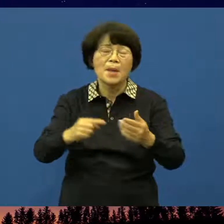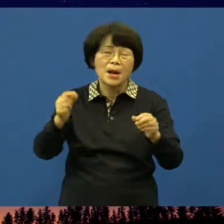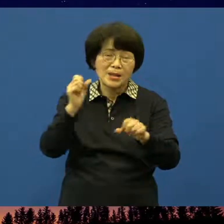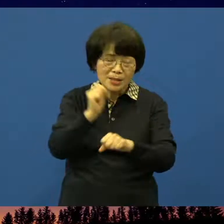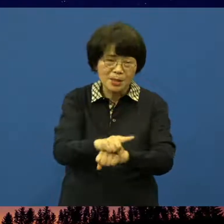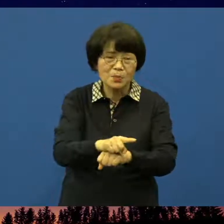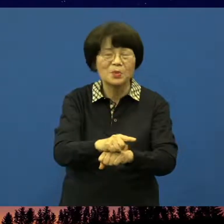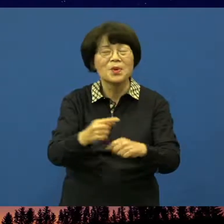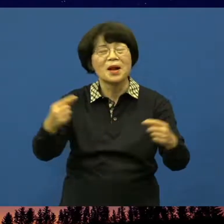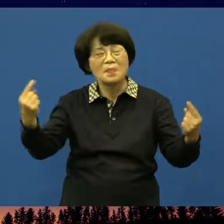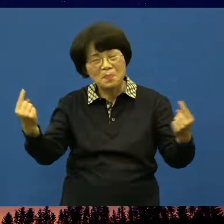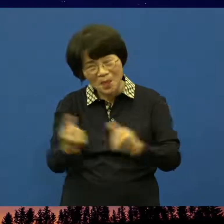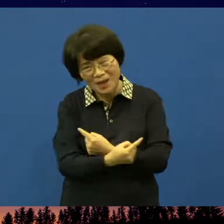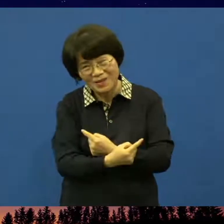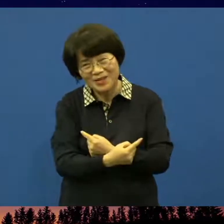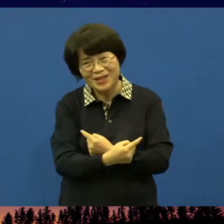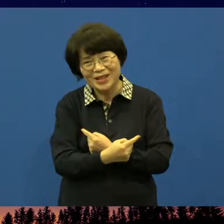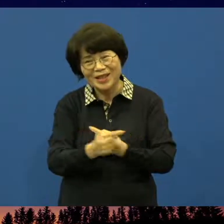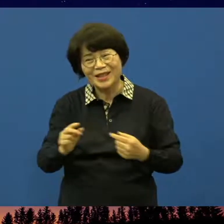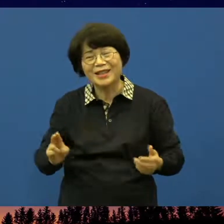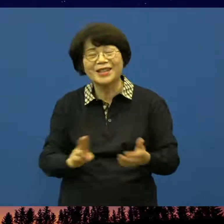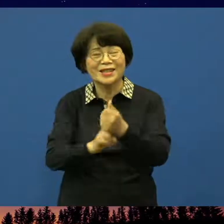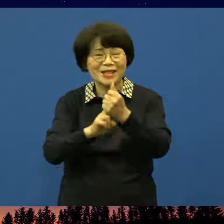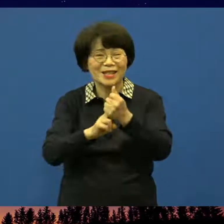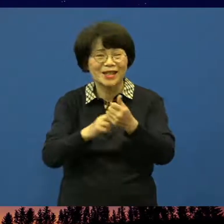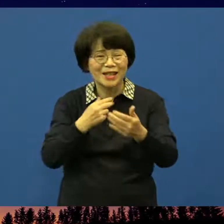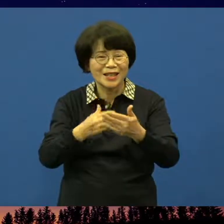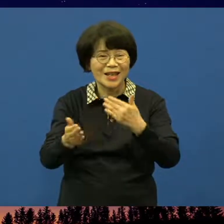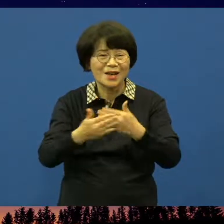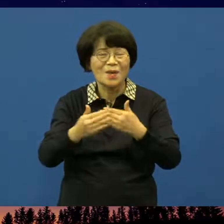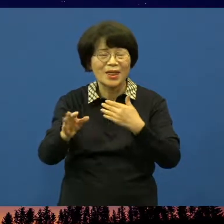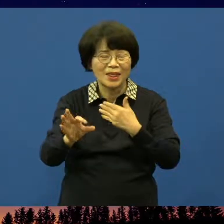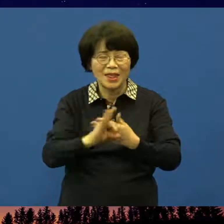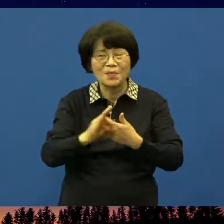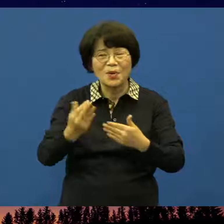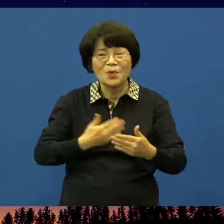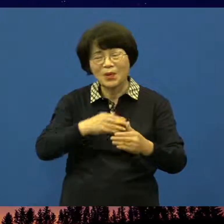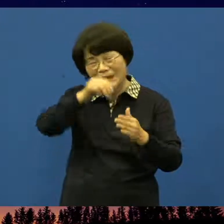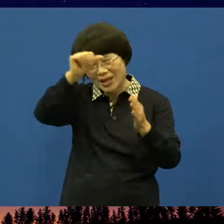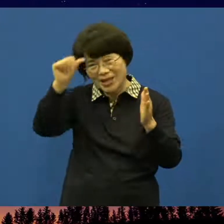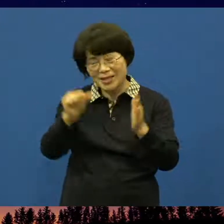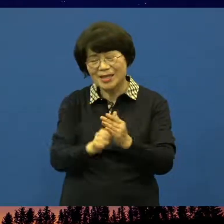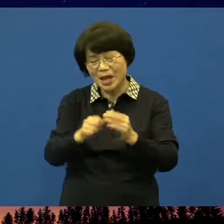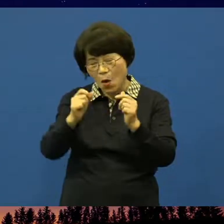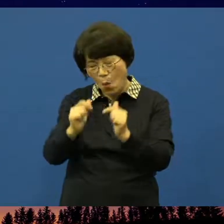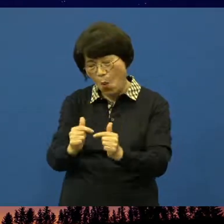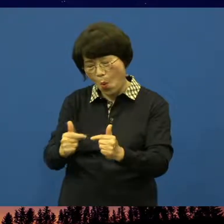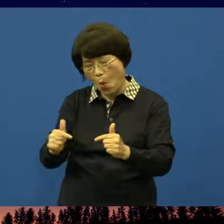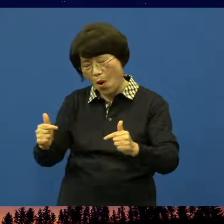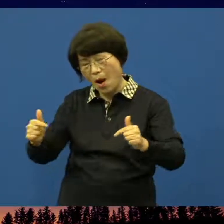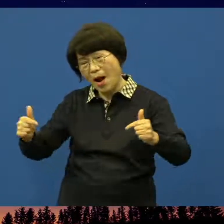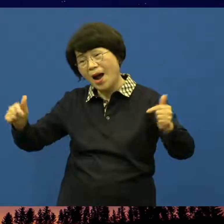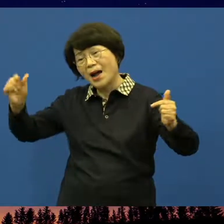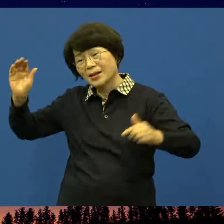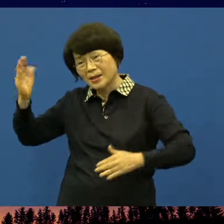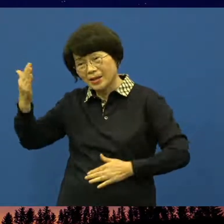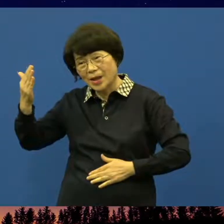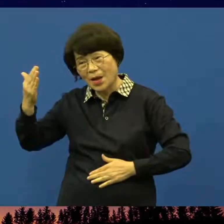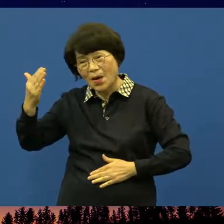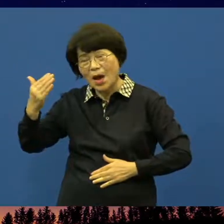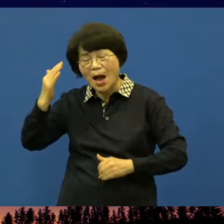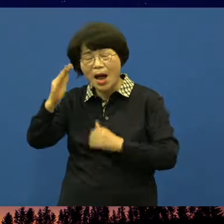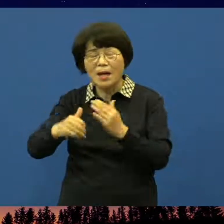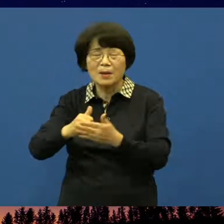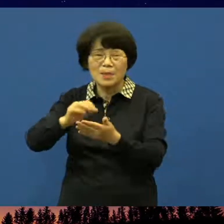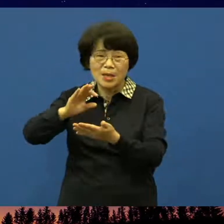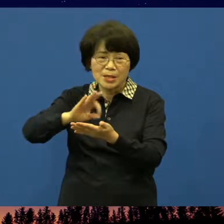기질을, 태도를 바꾸는 역사가 일어나면 우리 인생은 맥시마이즈 되고 갈수록 확장되고 갈수록 우리의 삶을 하나님이